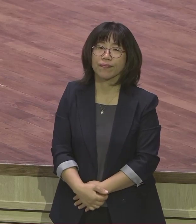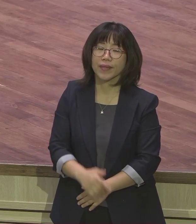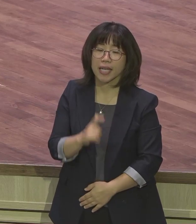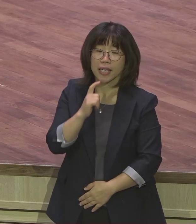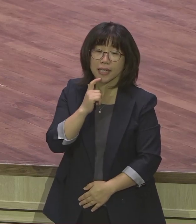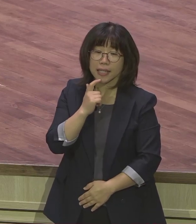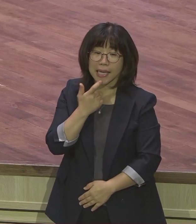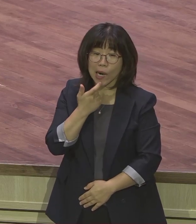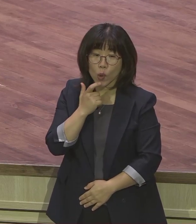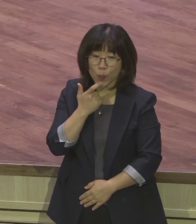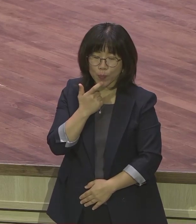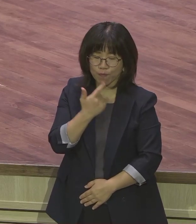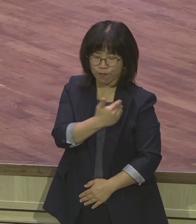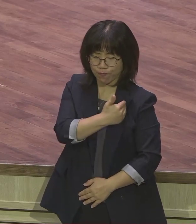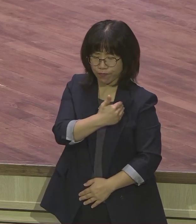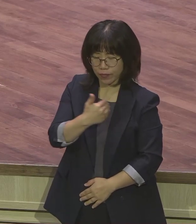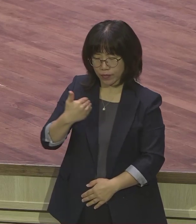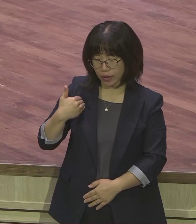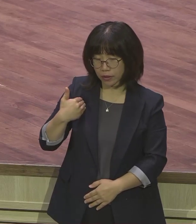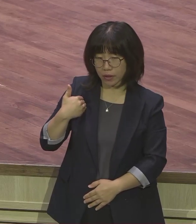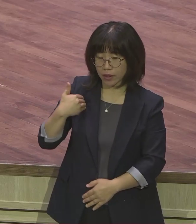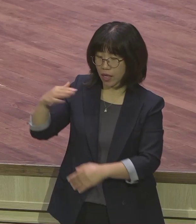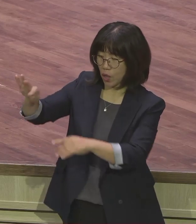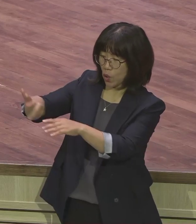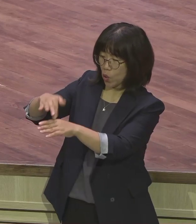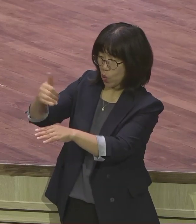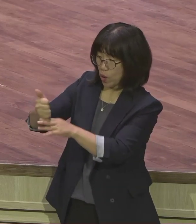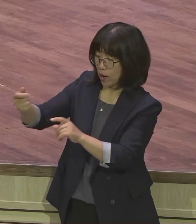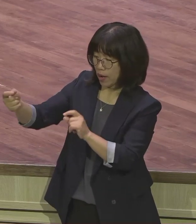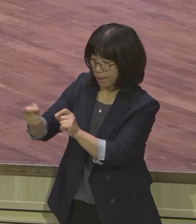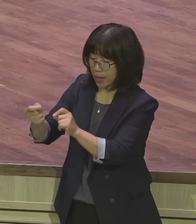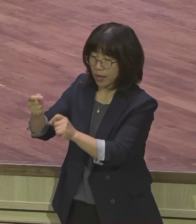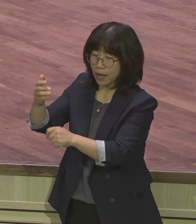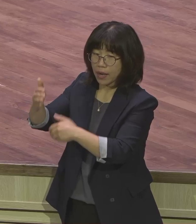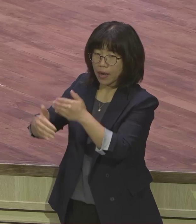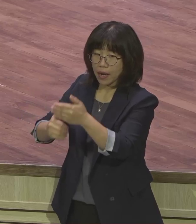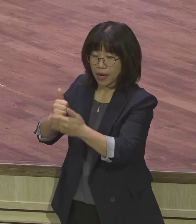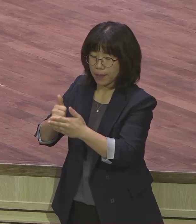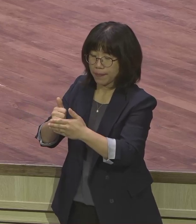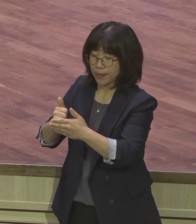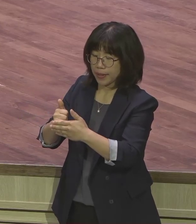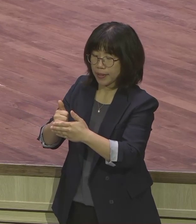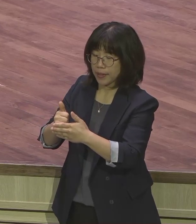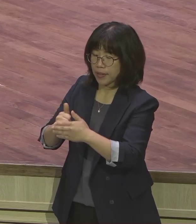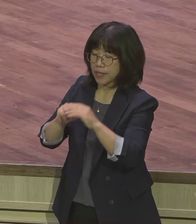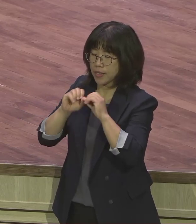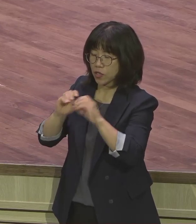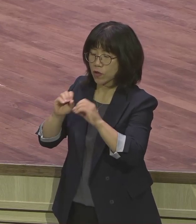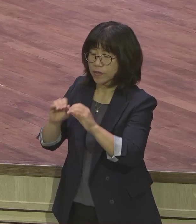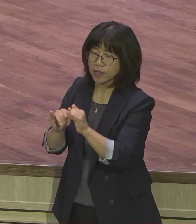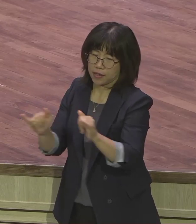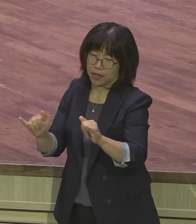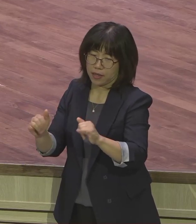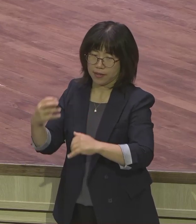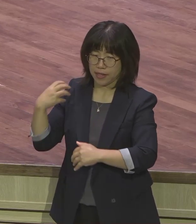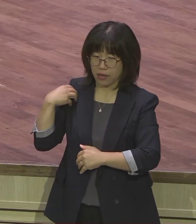야곱이 당당하게 바로 왕 앞에서 하나님의 선지자의 자격으로 그를 축복한 거예요